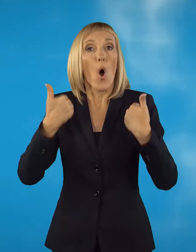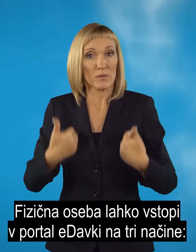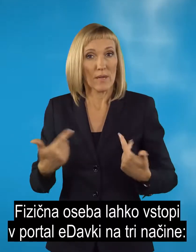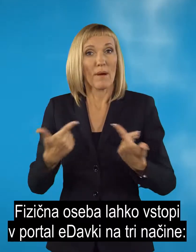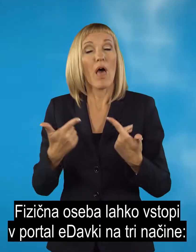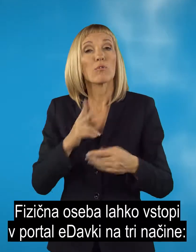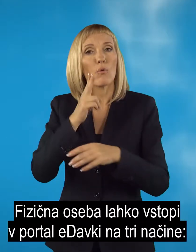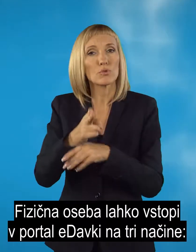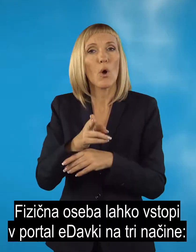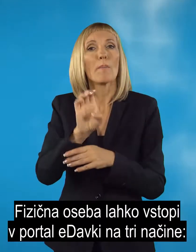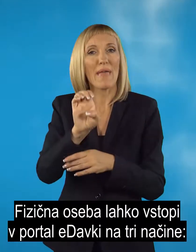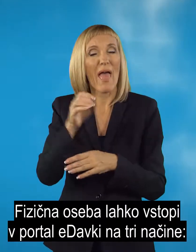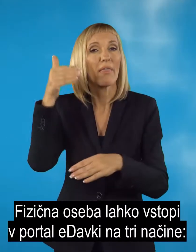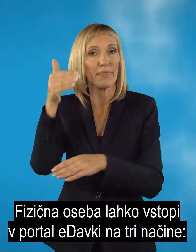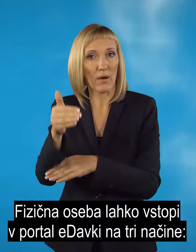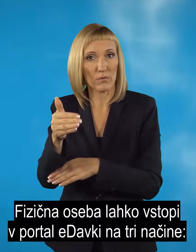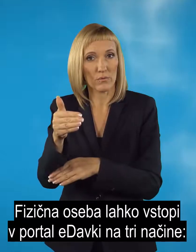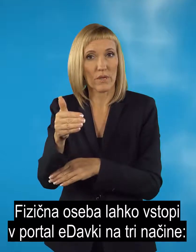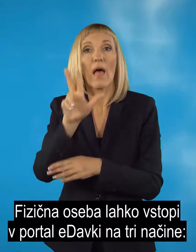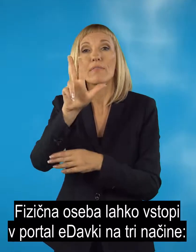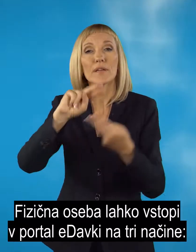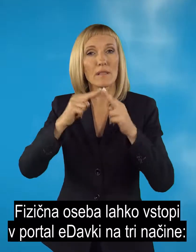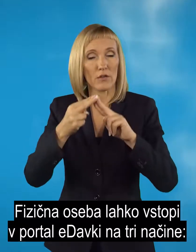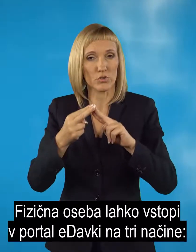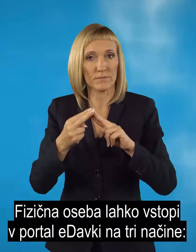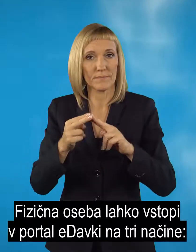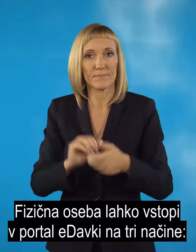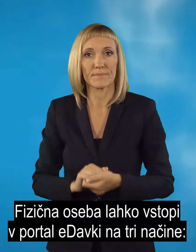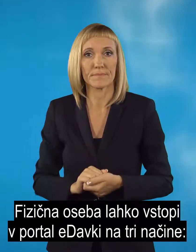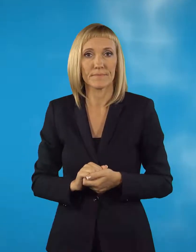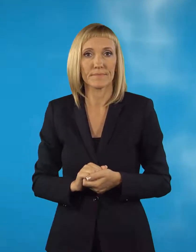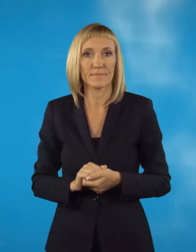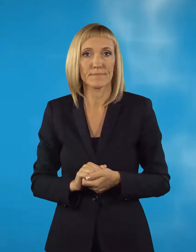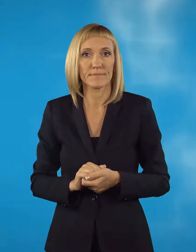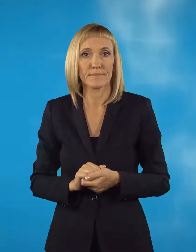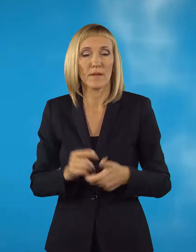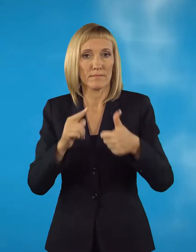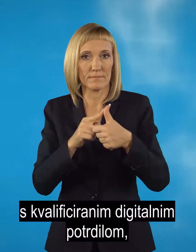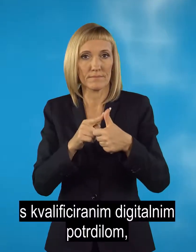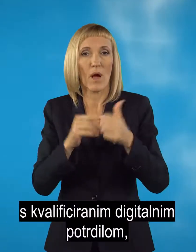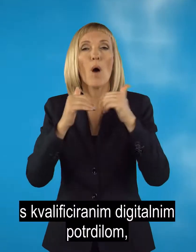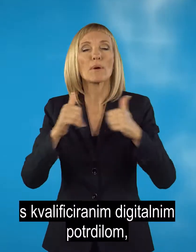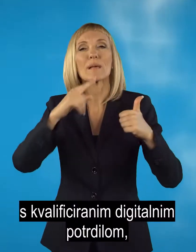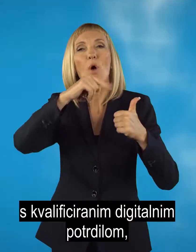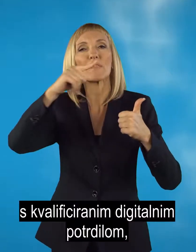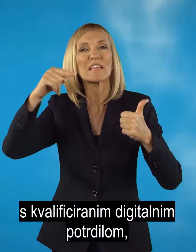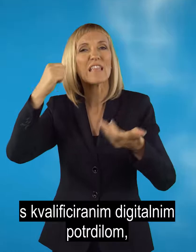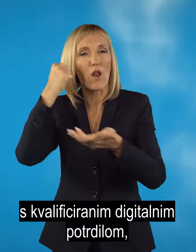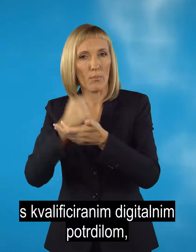Fizična oseba lahko vstopi v portal E-davki na 3 načine. S kvalificiranim digitalnim